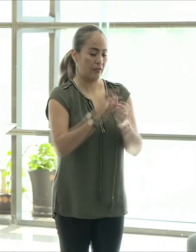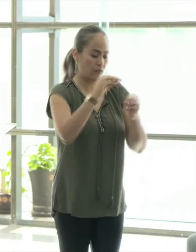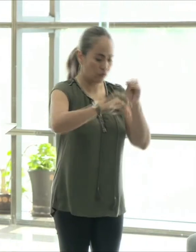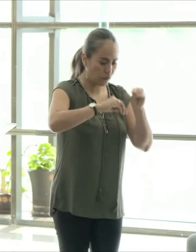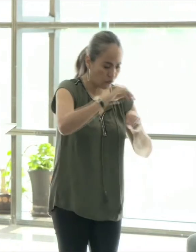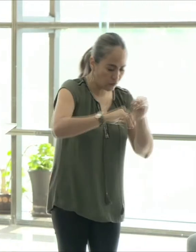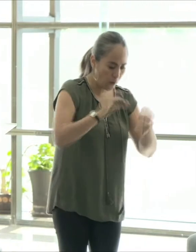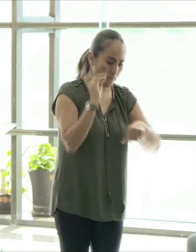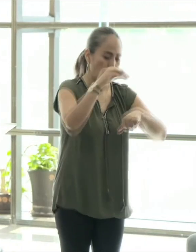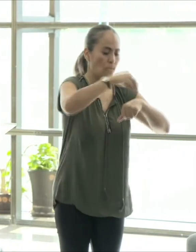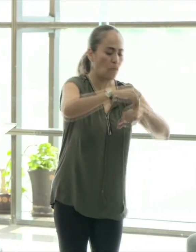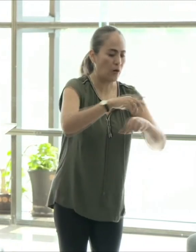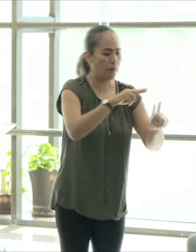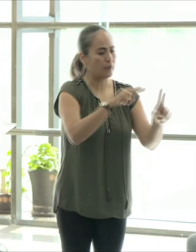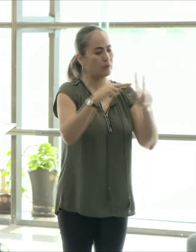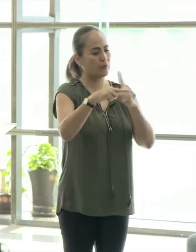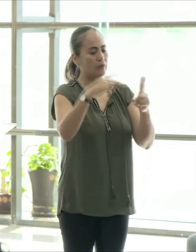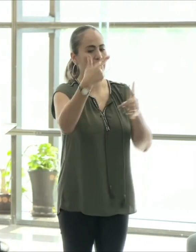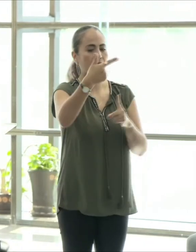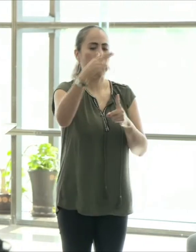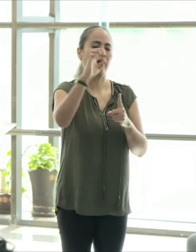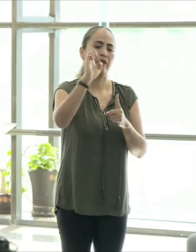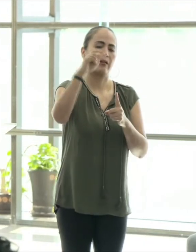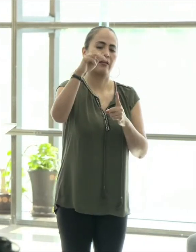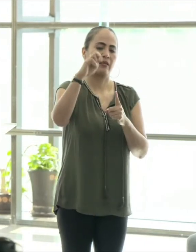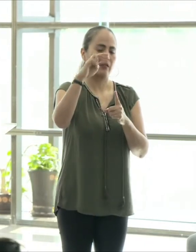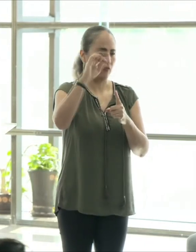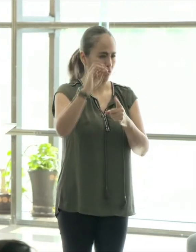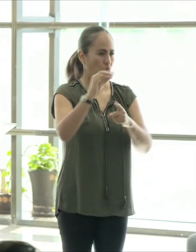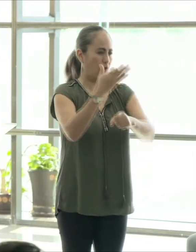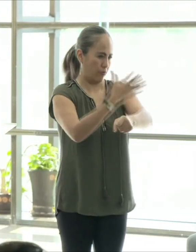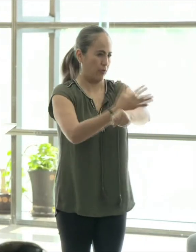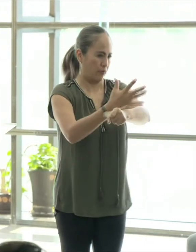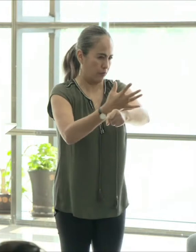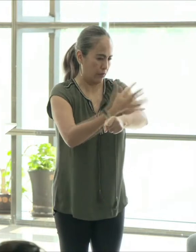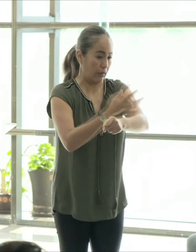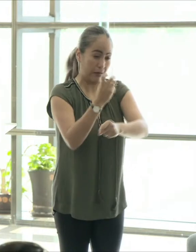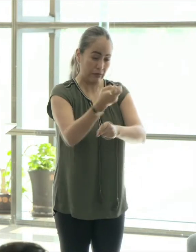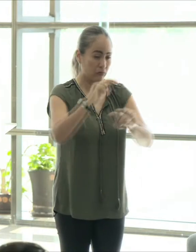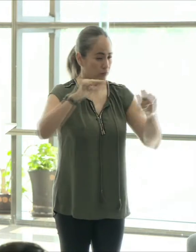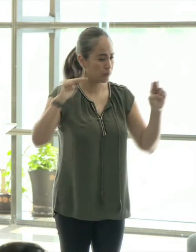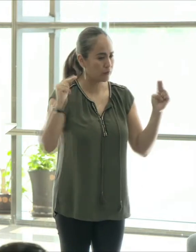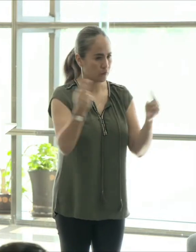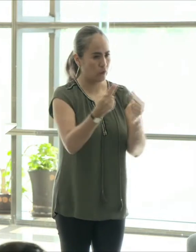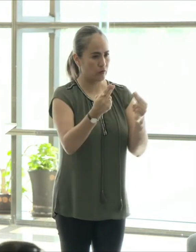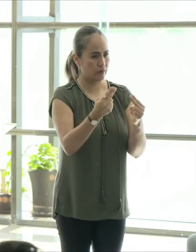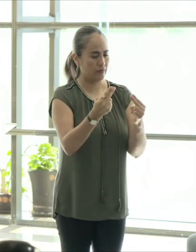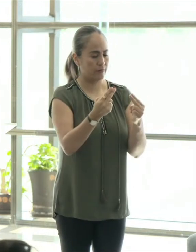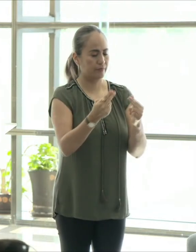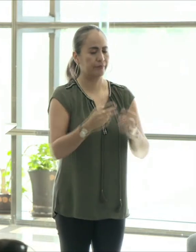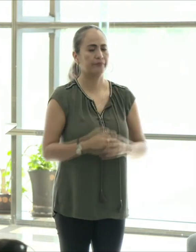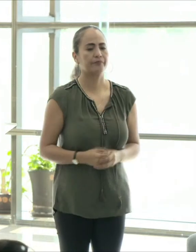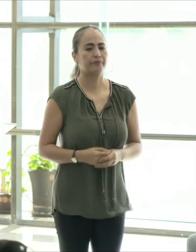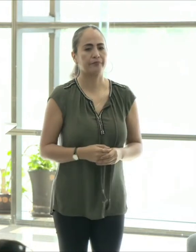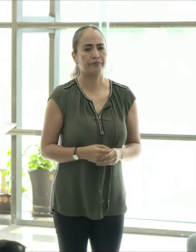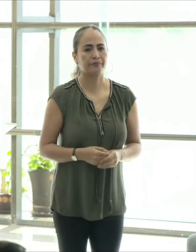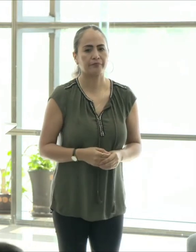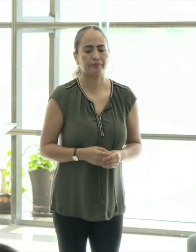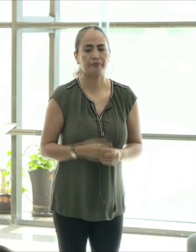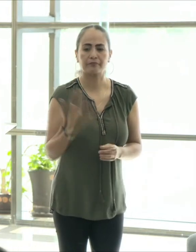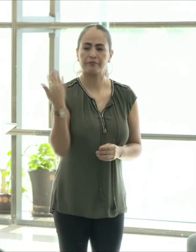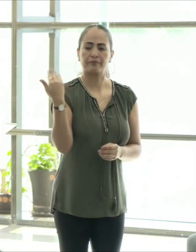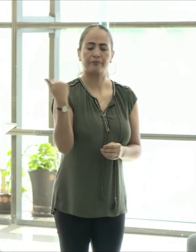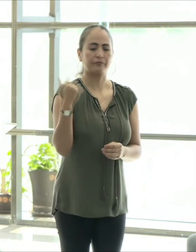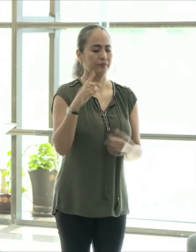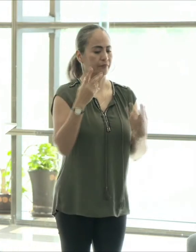genuina se ha convertido en una prioridad y y no solo Ya solo así es que como como bien dijo